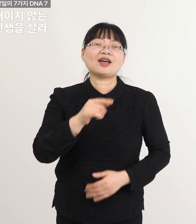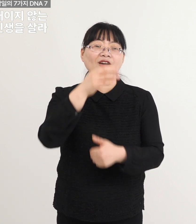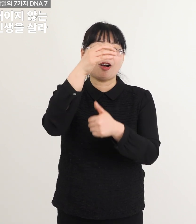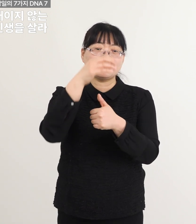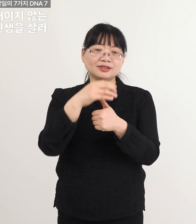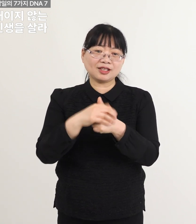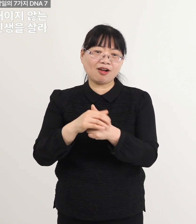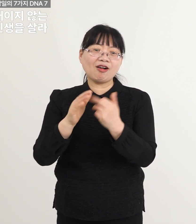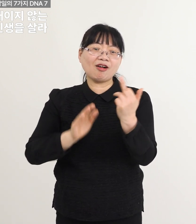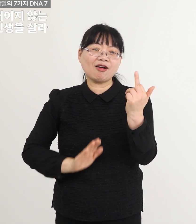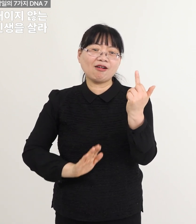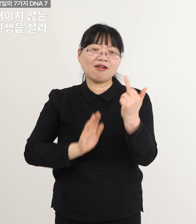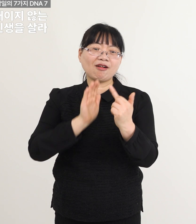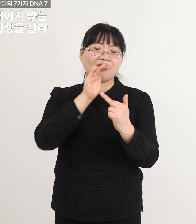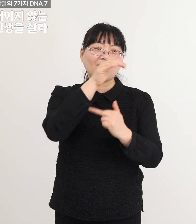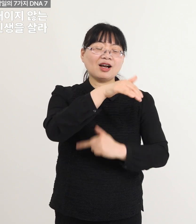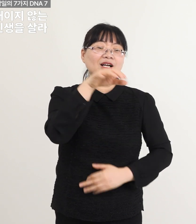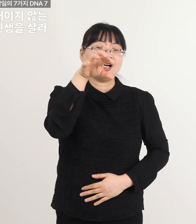소망의 언덕